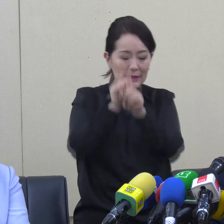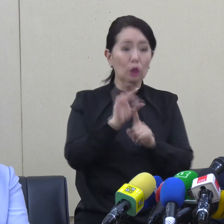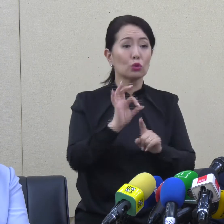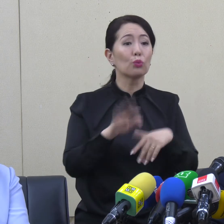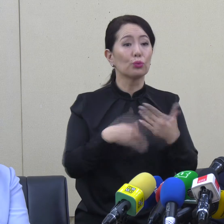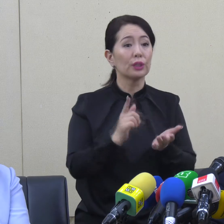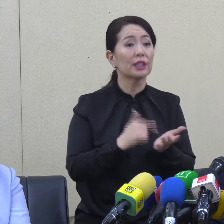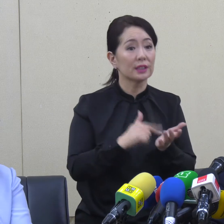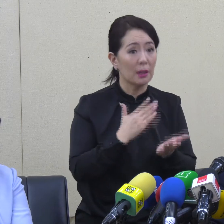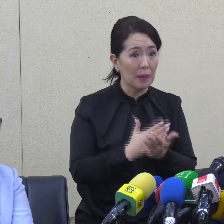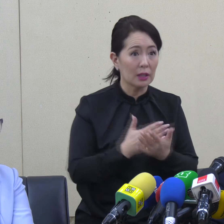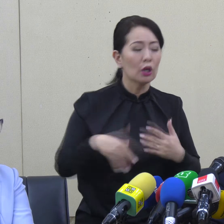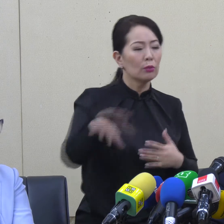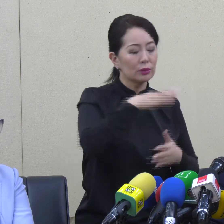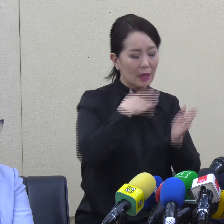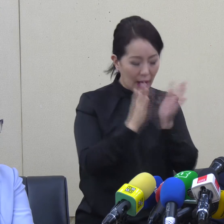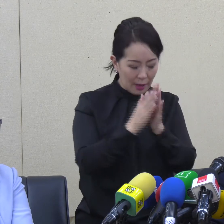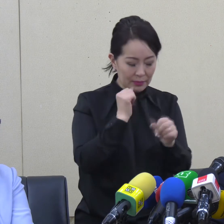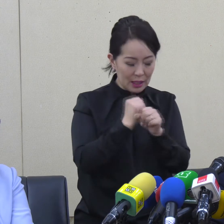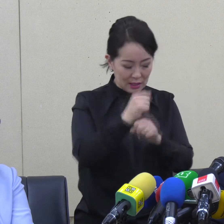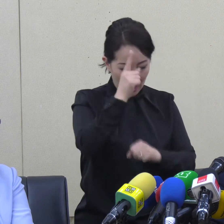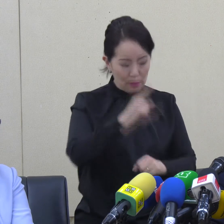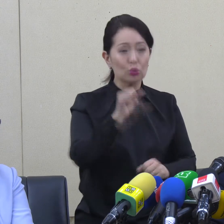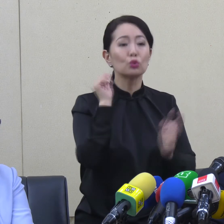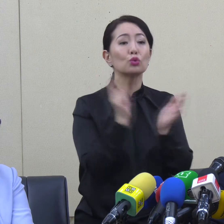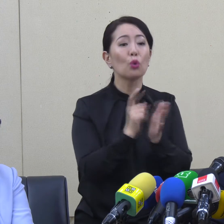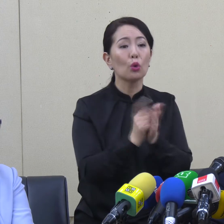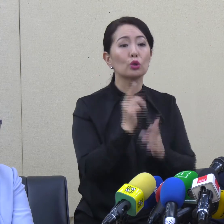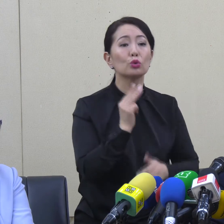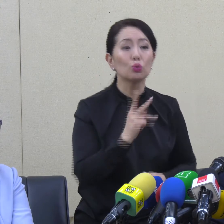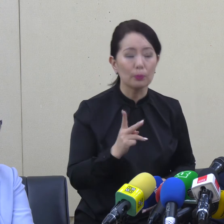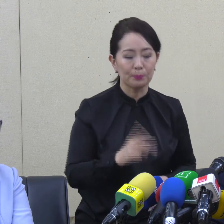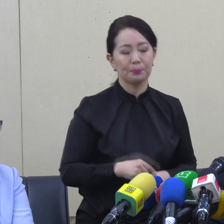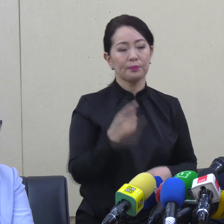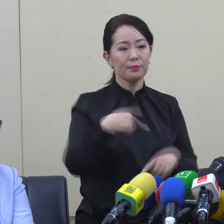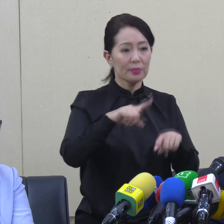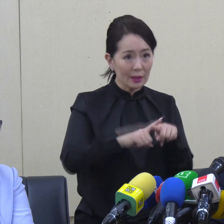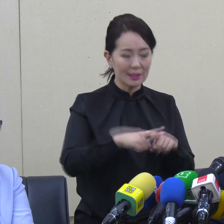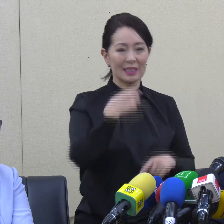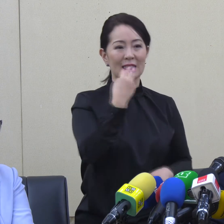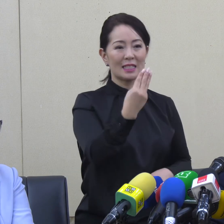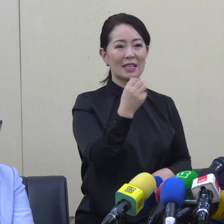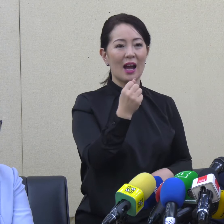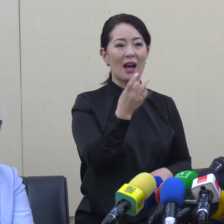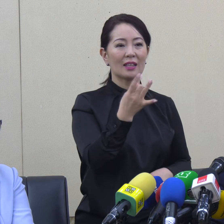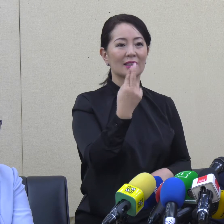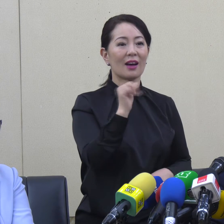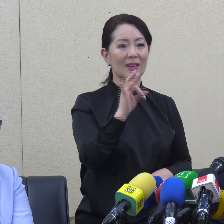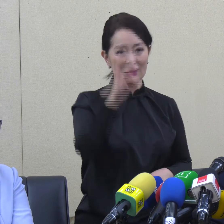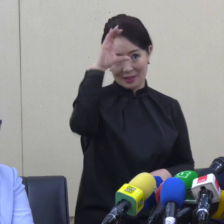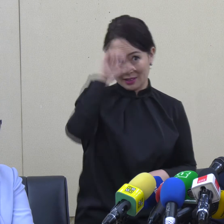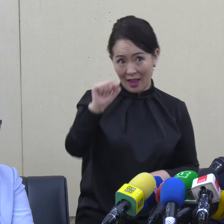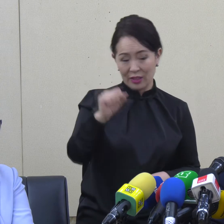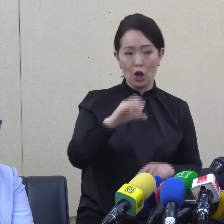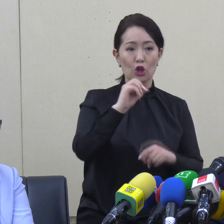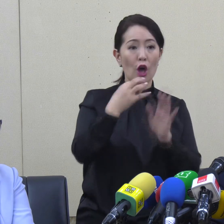байна. Энэ дээр бол хамтын ажиллагаа хамгийн чухал. За тэгээд давхар хэлэхэд шадар сайтын 08 гэх тушаал гарсан. Энэ тушаал